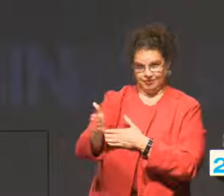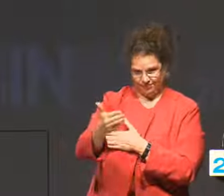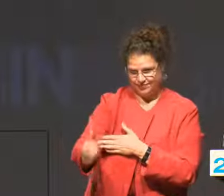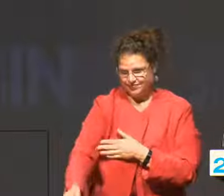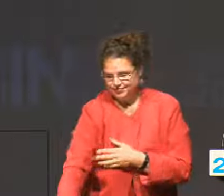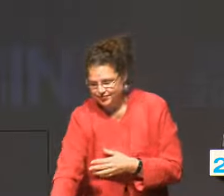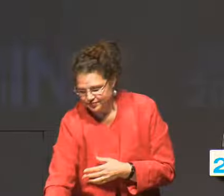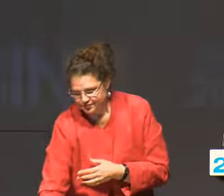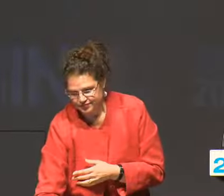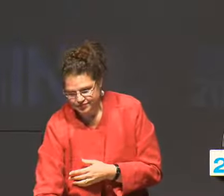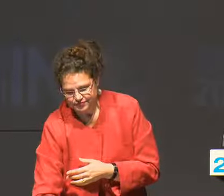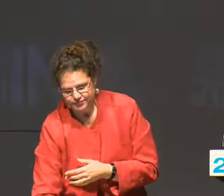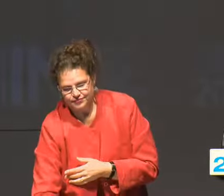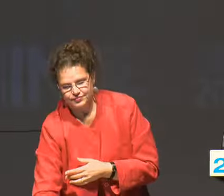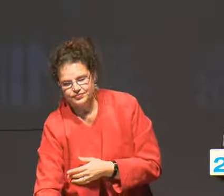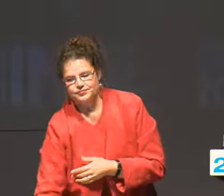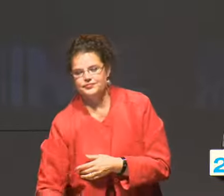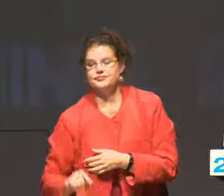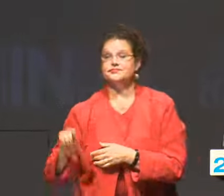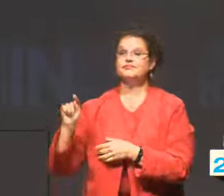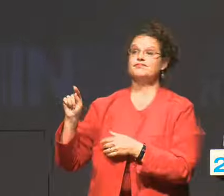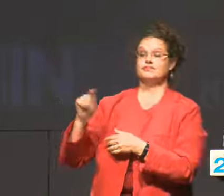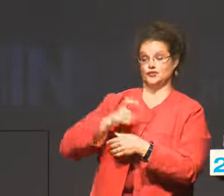Ja, ich komme zur nächsten Folie.